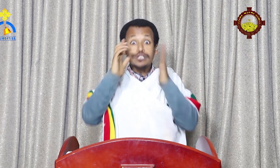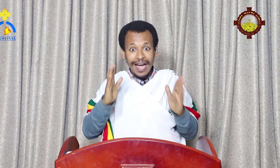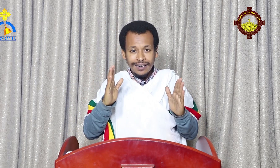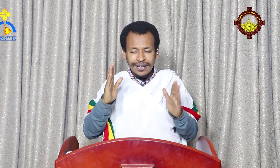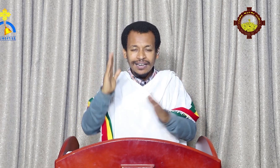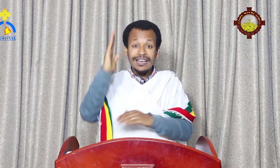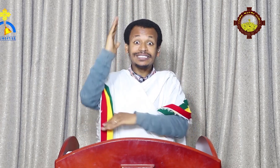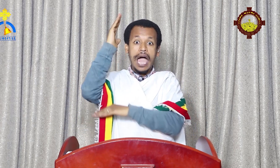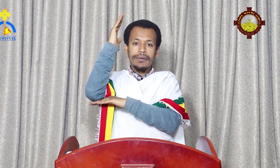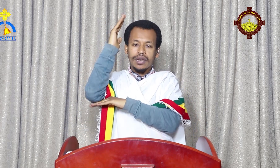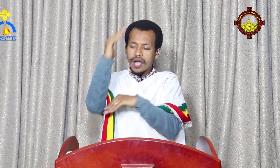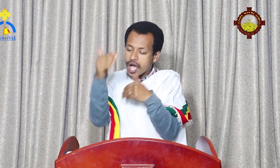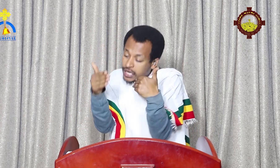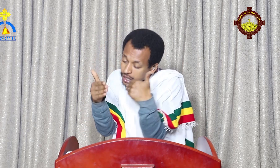ቅዱሳን ለእግዚአብሔር እቅርብ